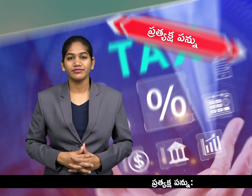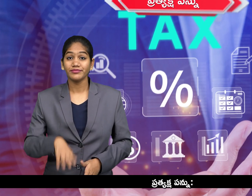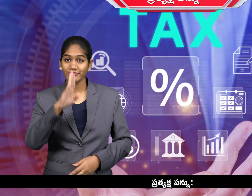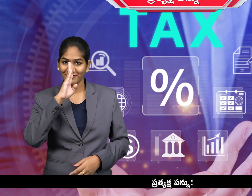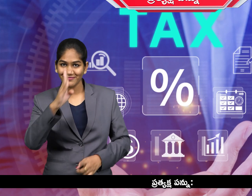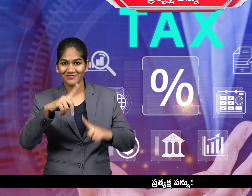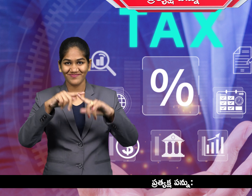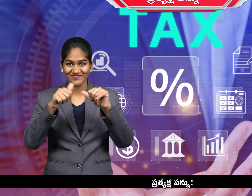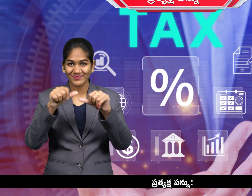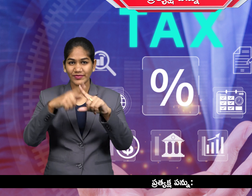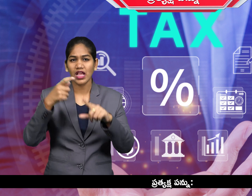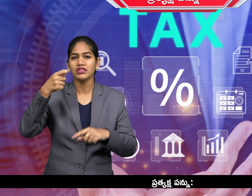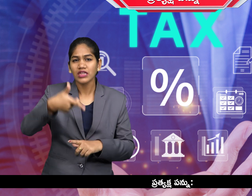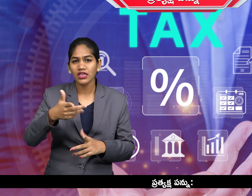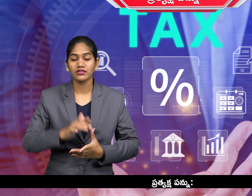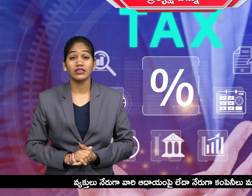ప్రత్యక్ష పన్ను.